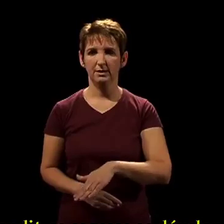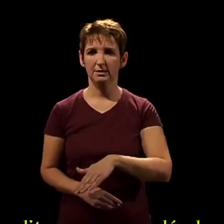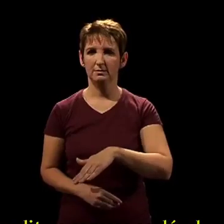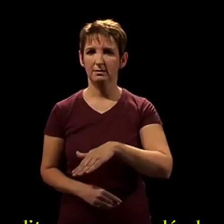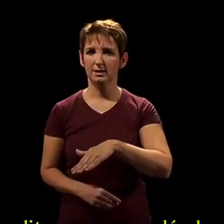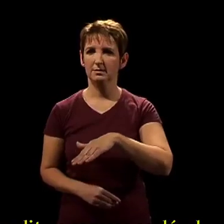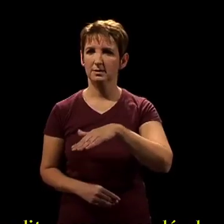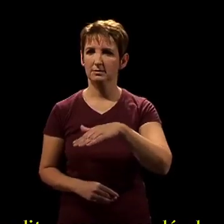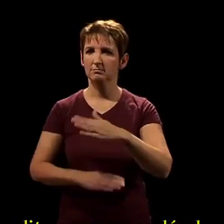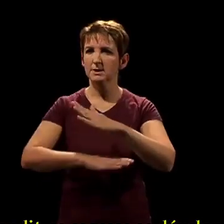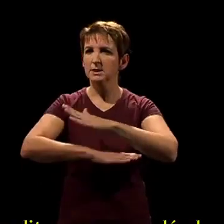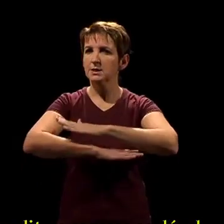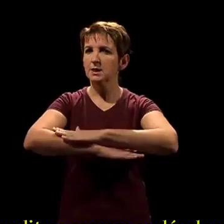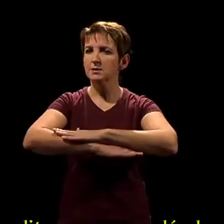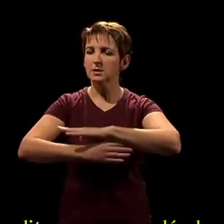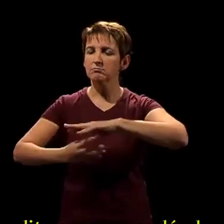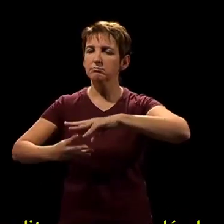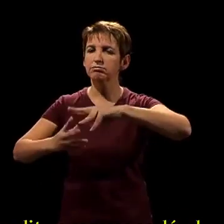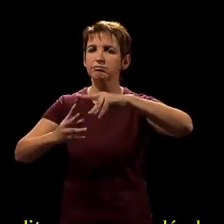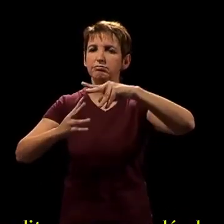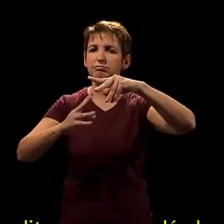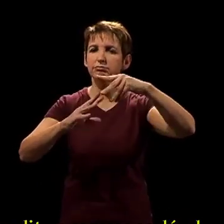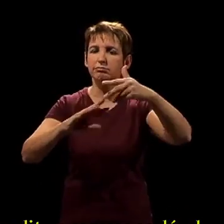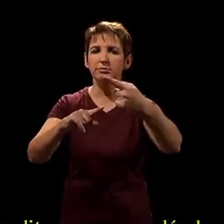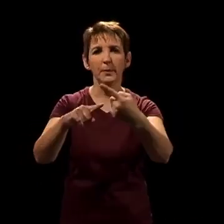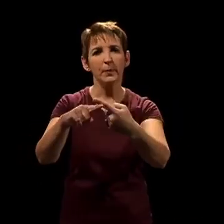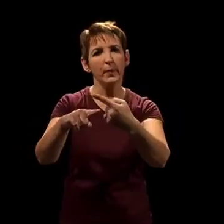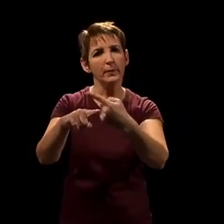Jésus grandit, sa sagesse se développe